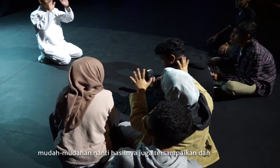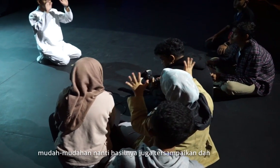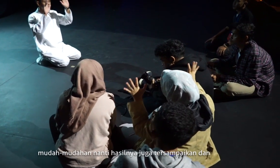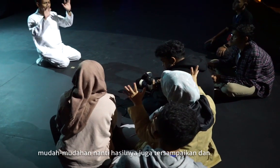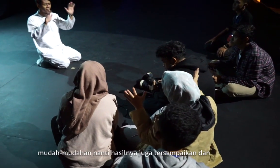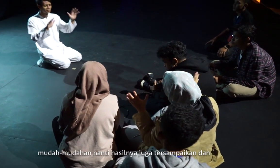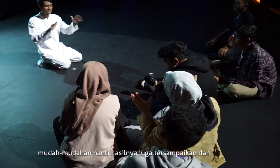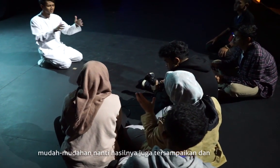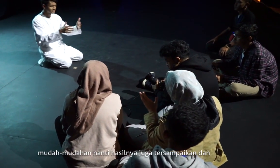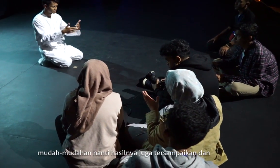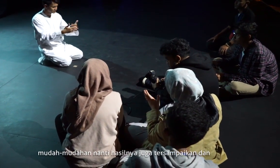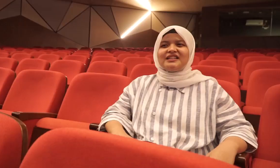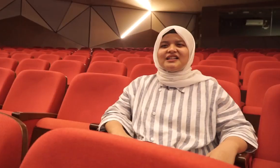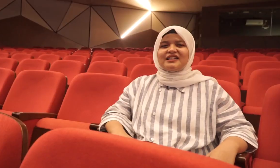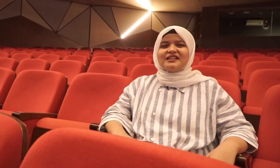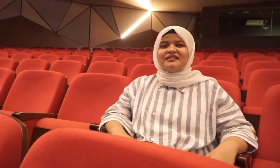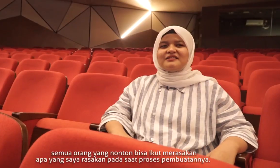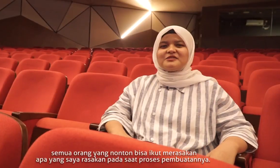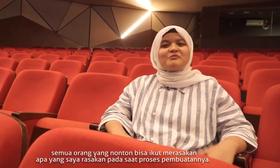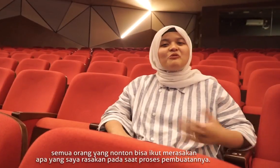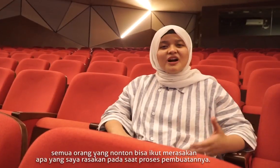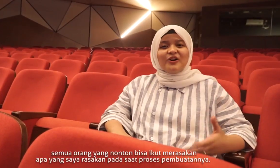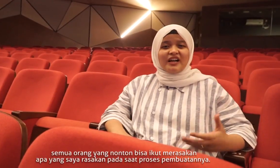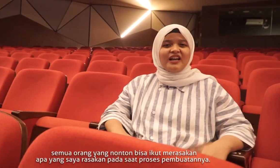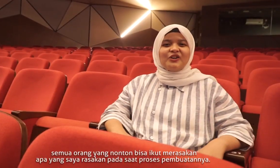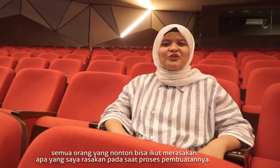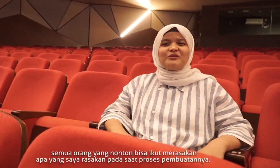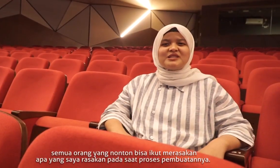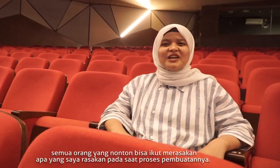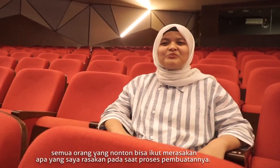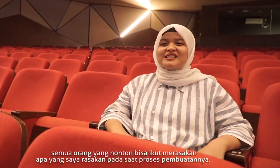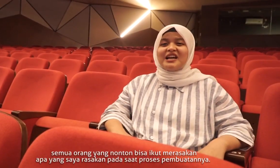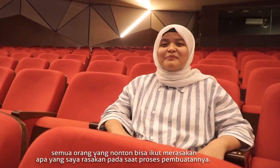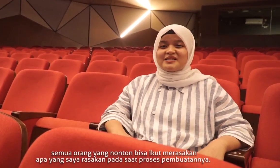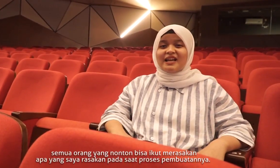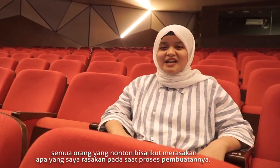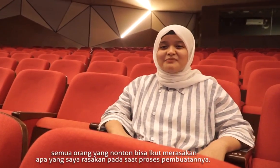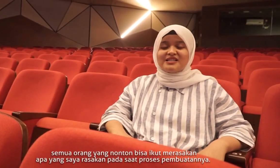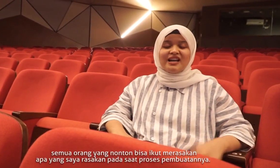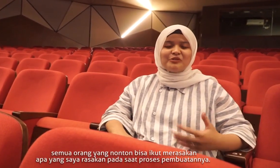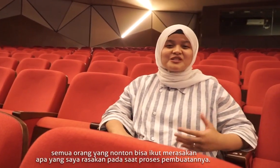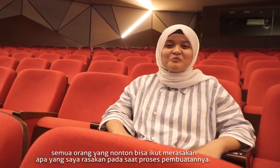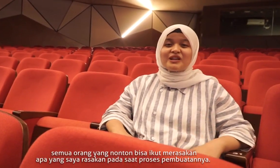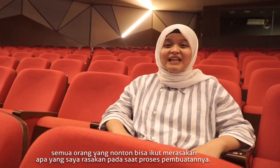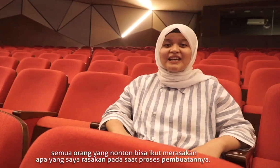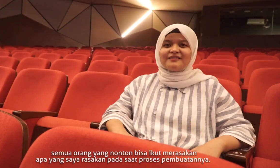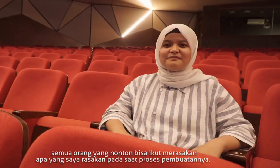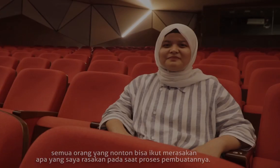juga tersampaikan dan semua orang yang nonton bisa ikut merasakan apa yang saya rasakan pada saat proses pembuatannya.